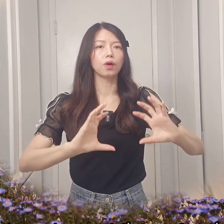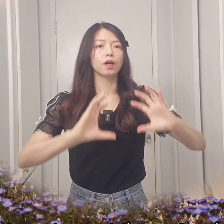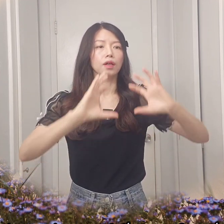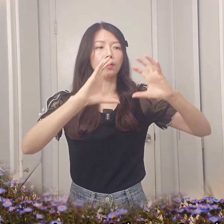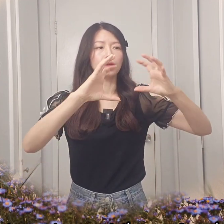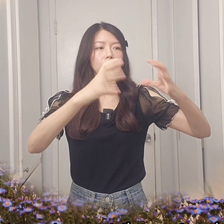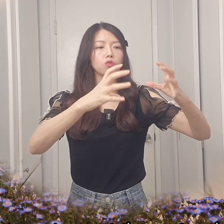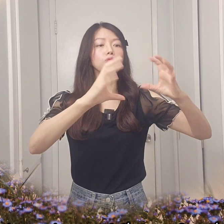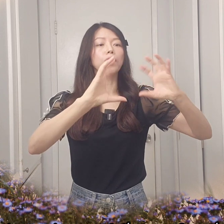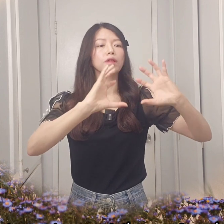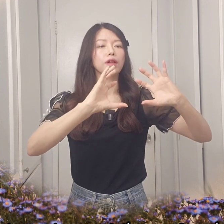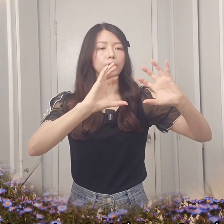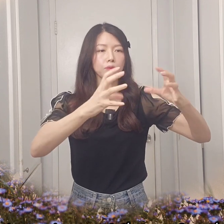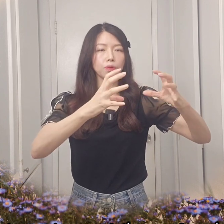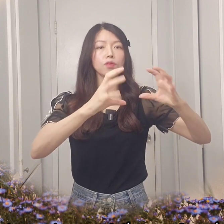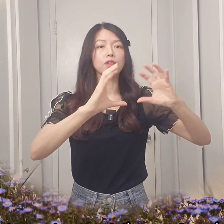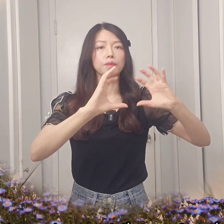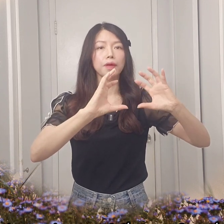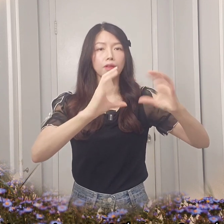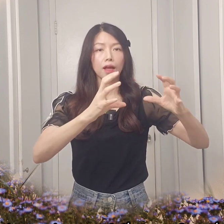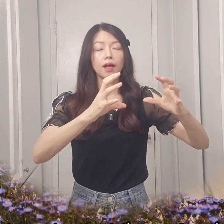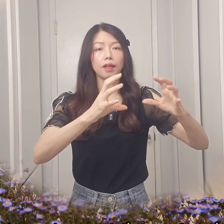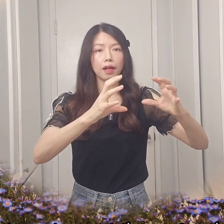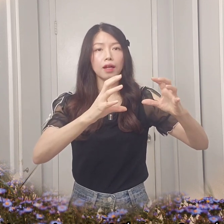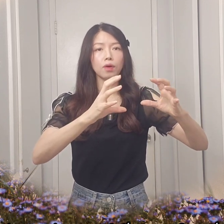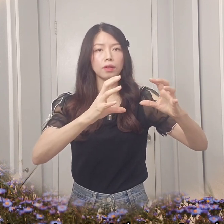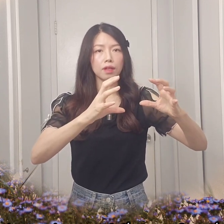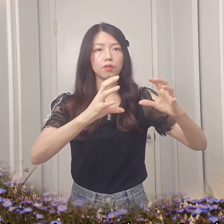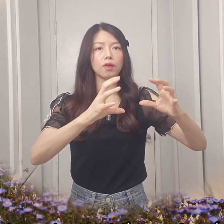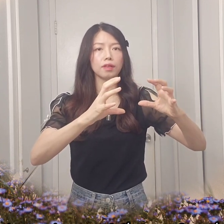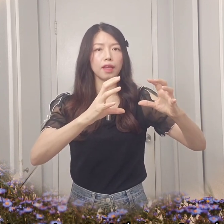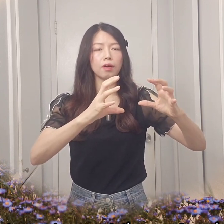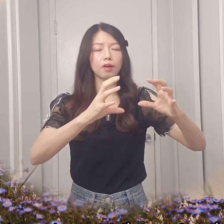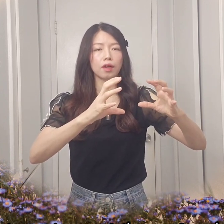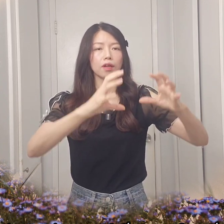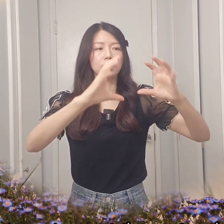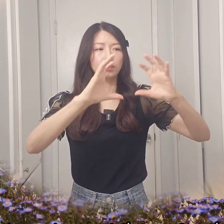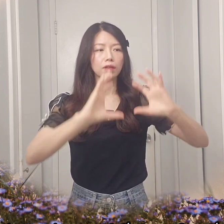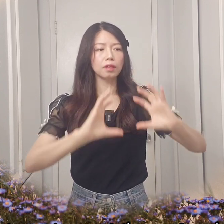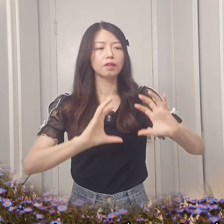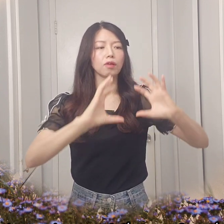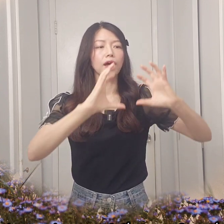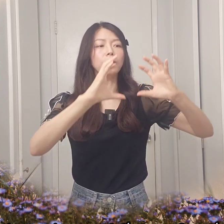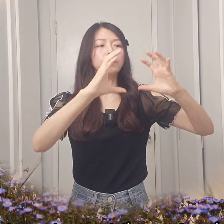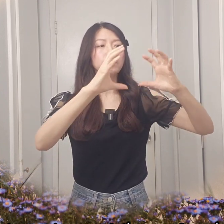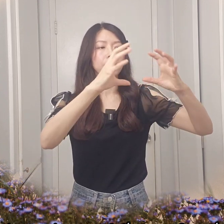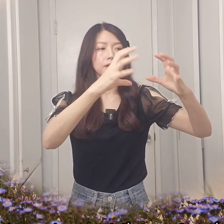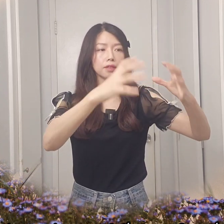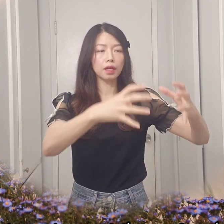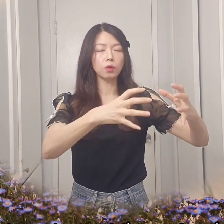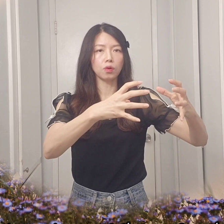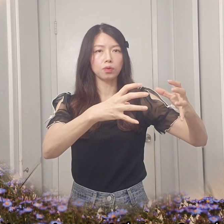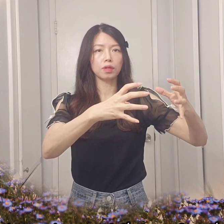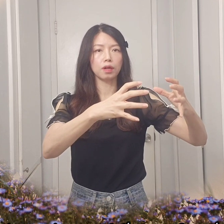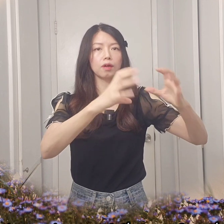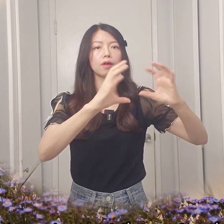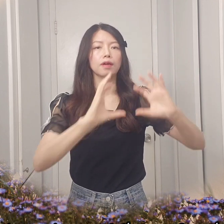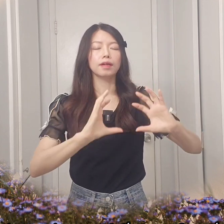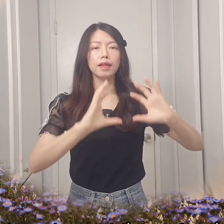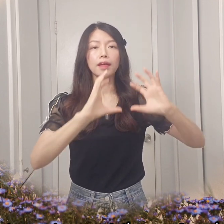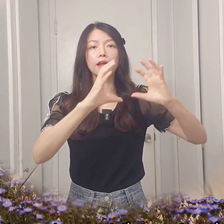벌려주시고 이렇게 두 번을 앞으로 해주시면 나라라고 한 뜻의 수어인데요. 저는 이렇게 한 번만 크게